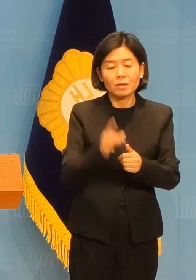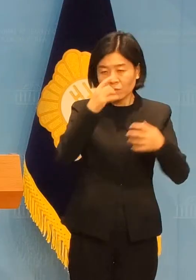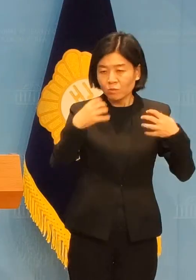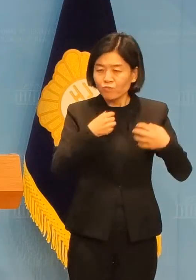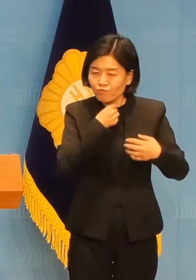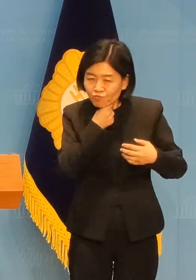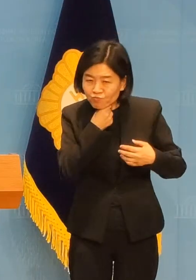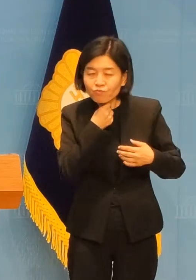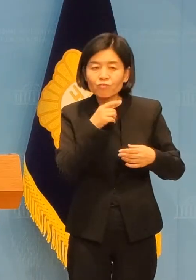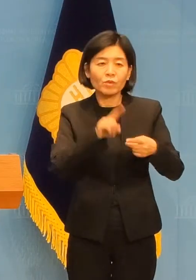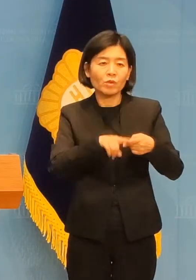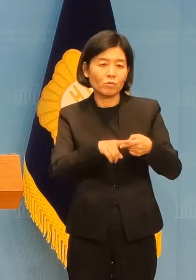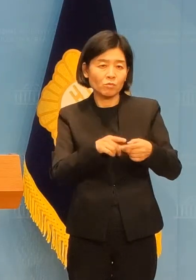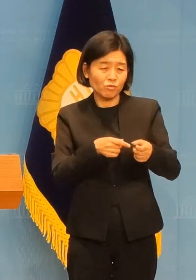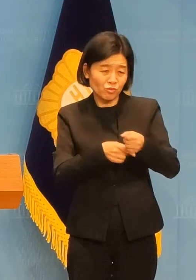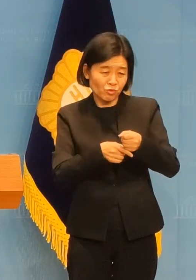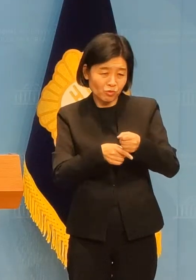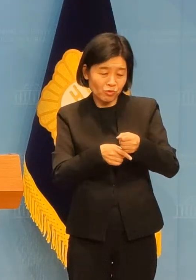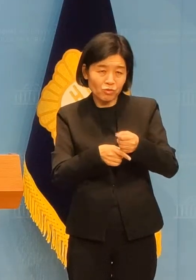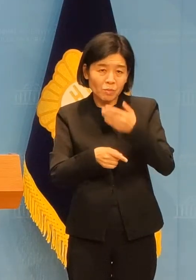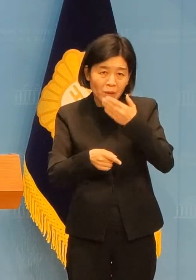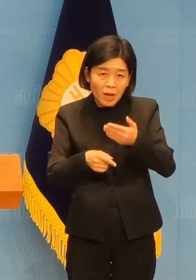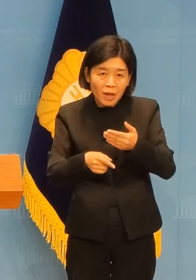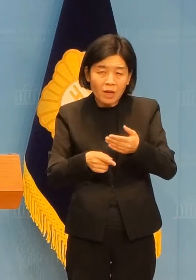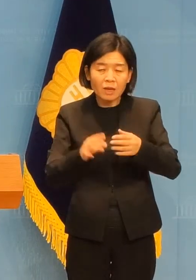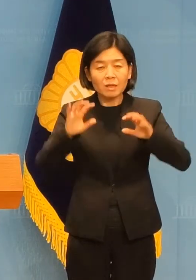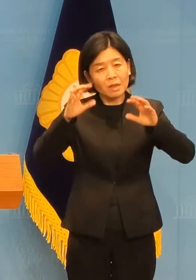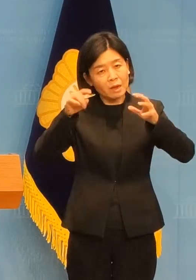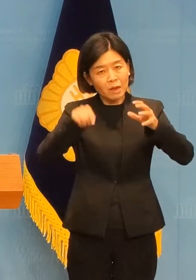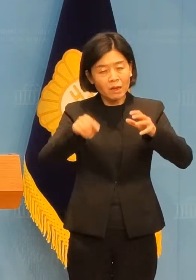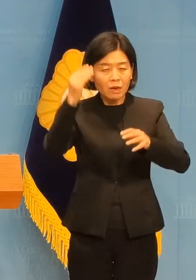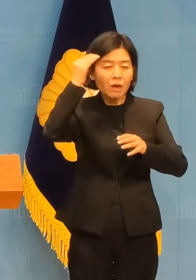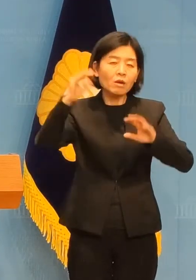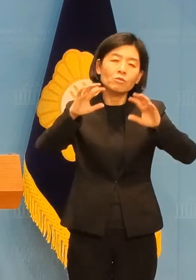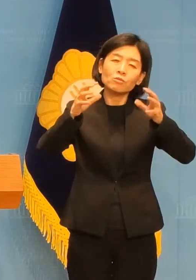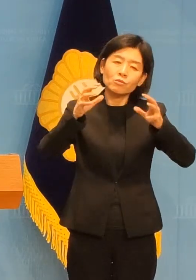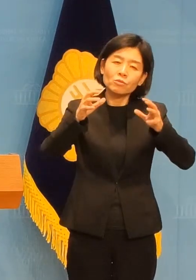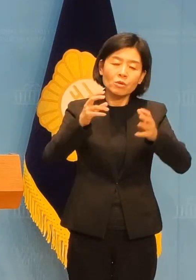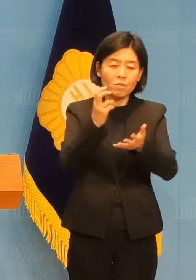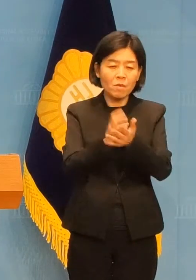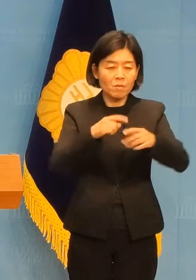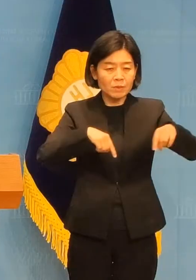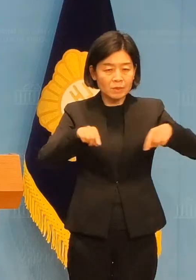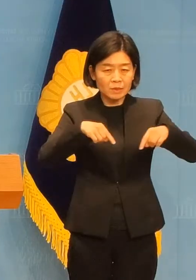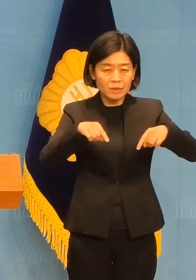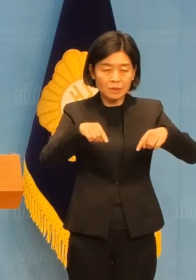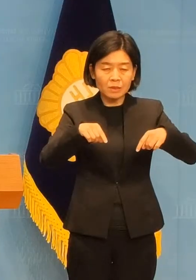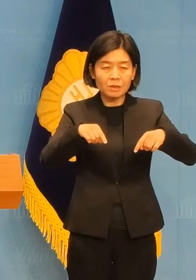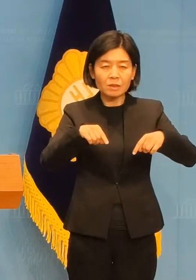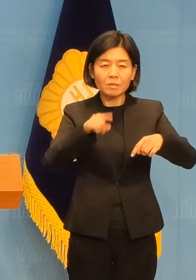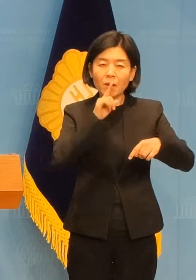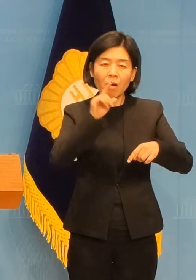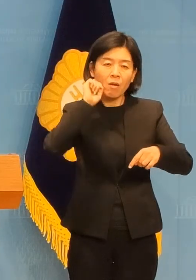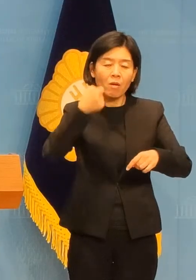수사만 존재하는 나라라면 더 이상 대한민국은 법치주의 국가가